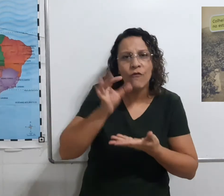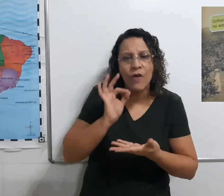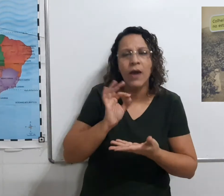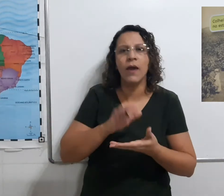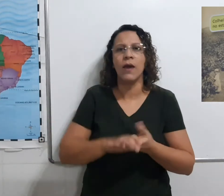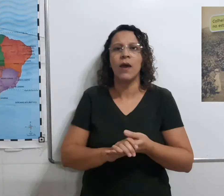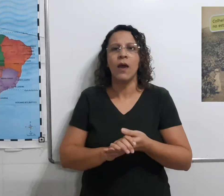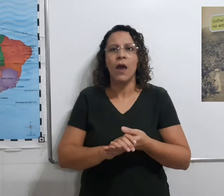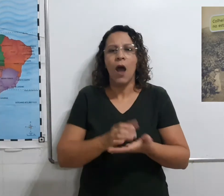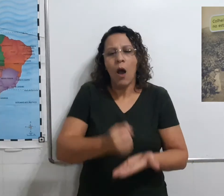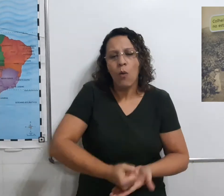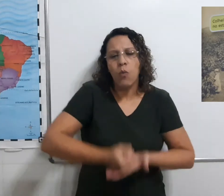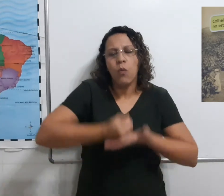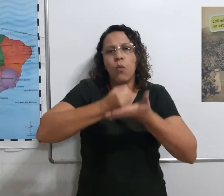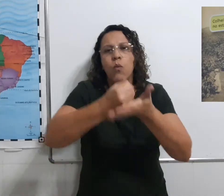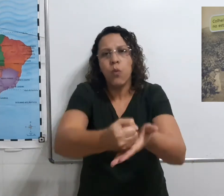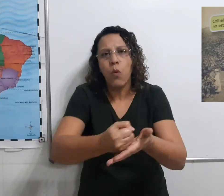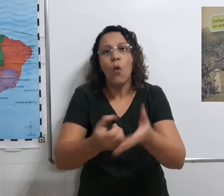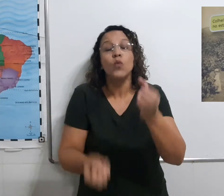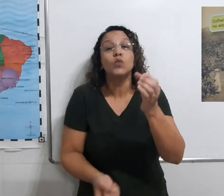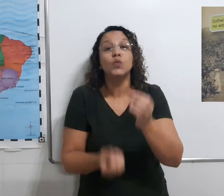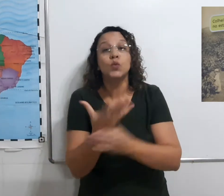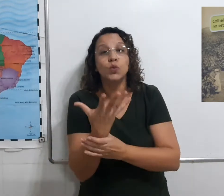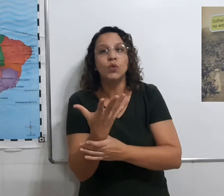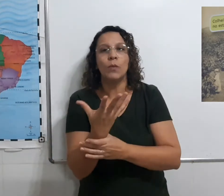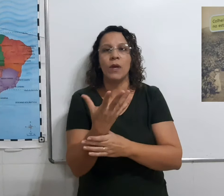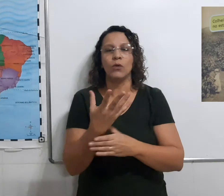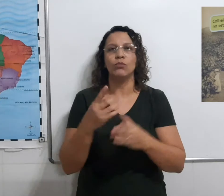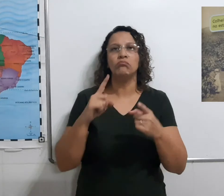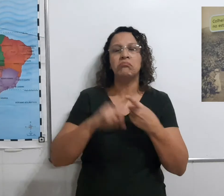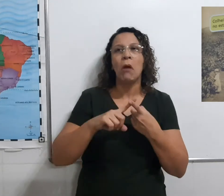favoreceu o surgimento de bancos,